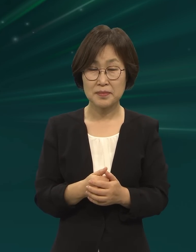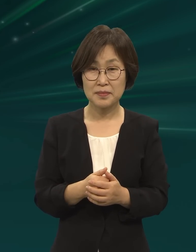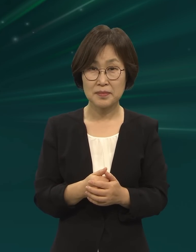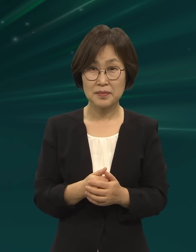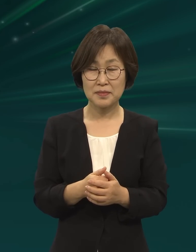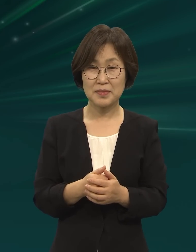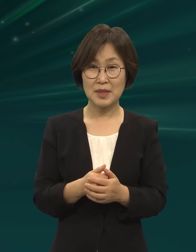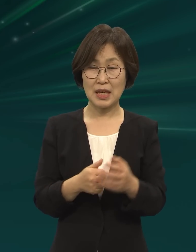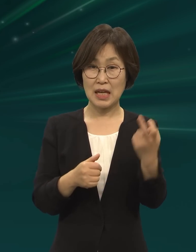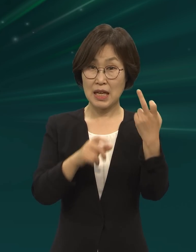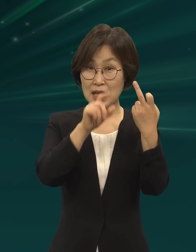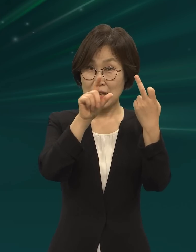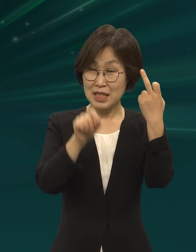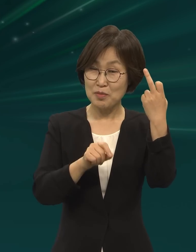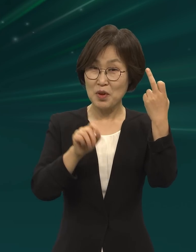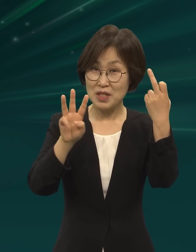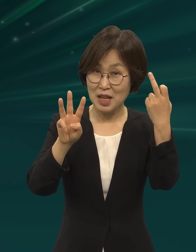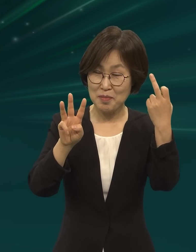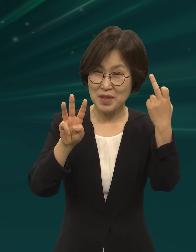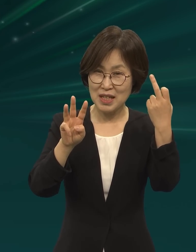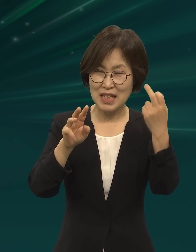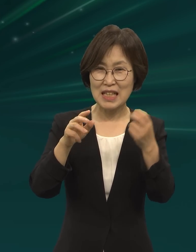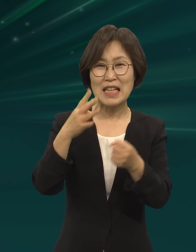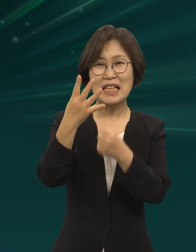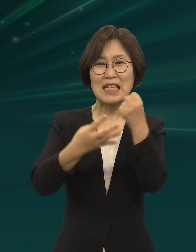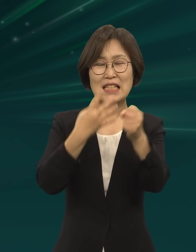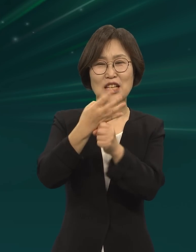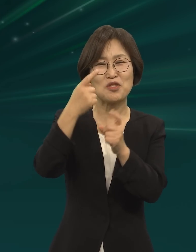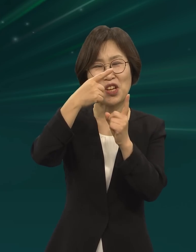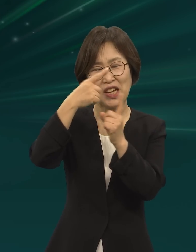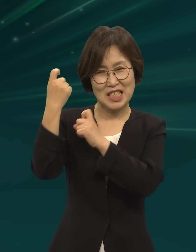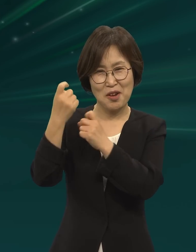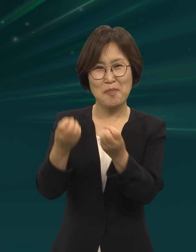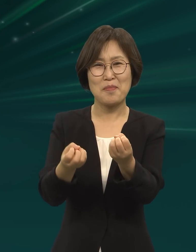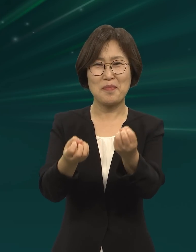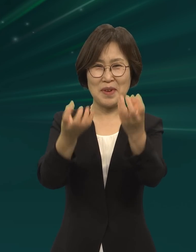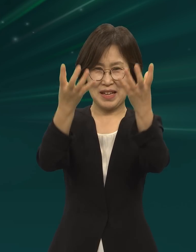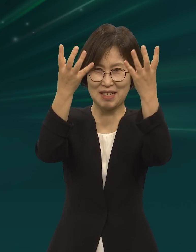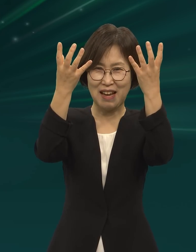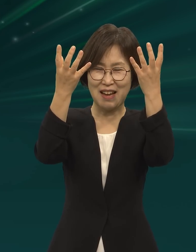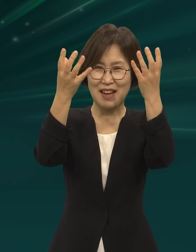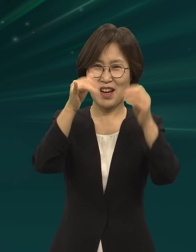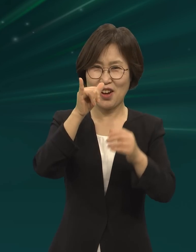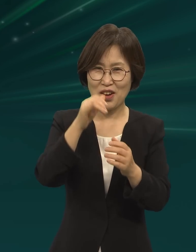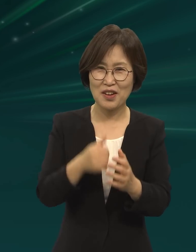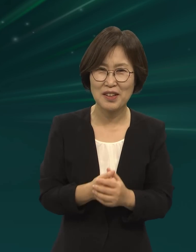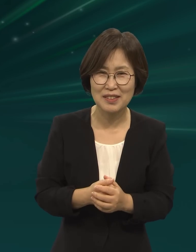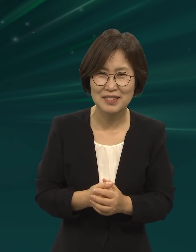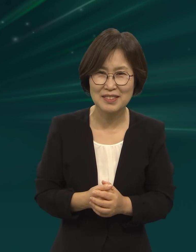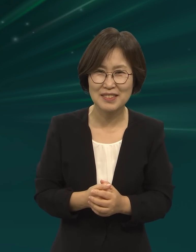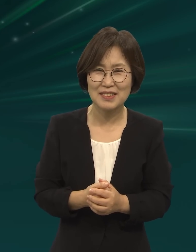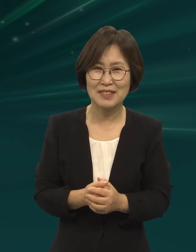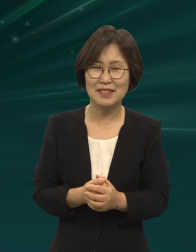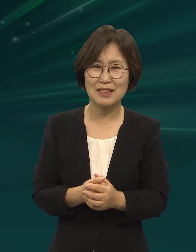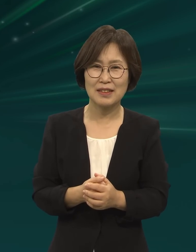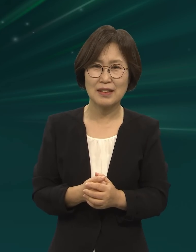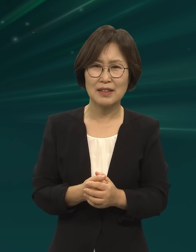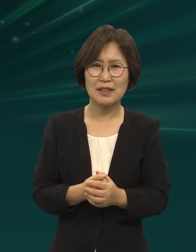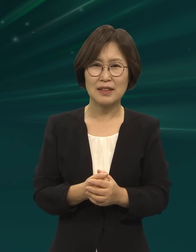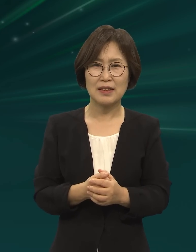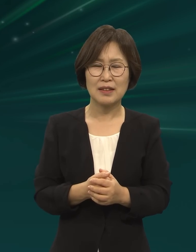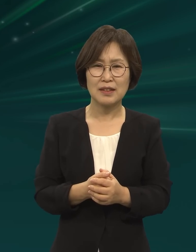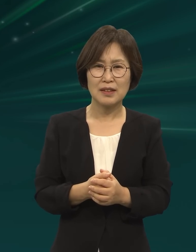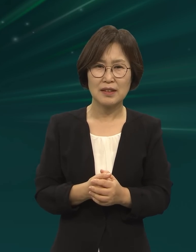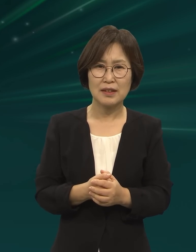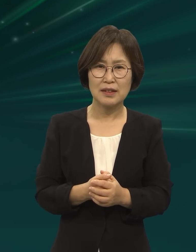4년 거기 기념일, 4주년 기념일로 우리 행사를 하게 됩니다. 이렇게 그리고 우리가 어린이